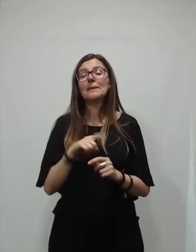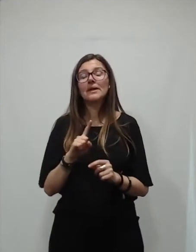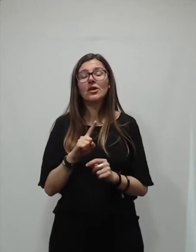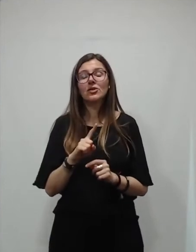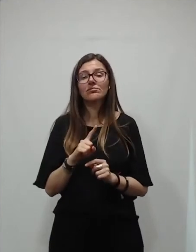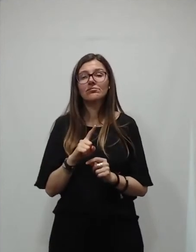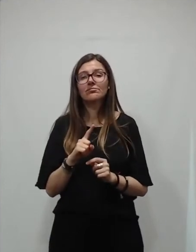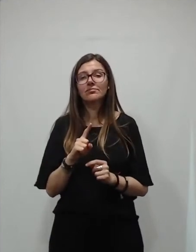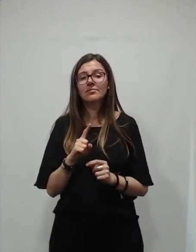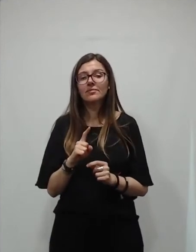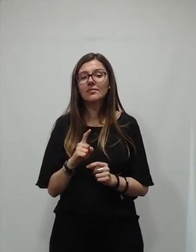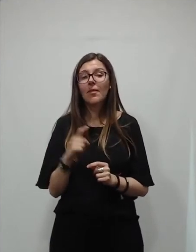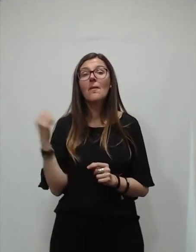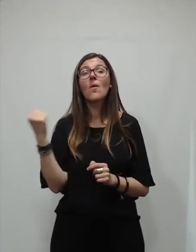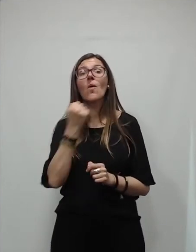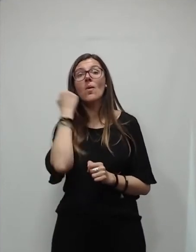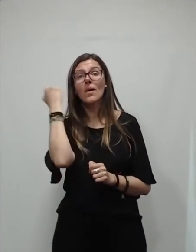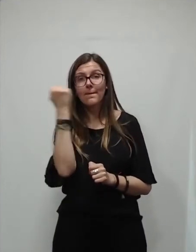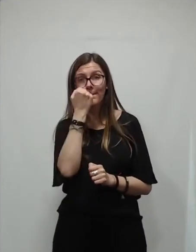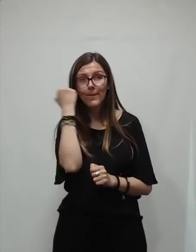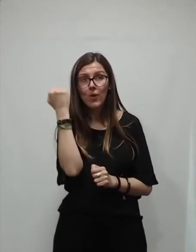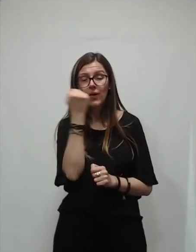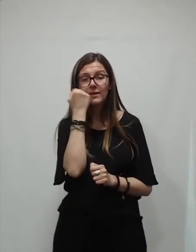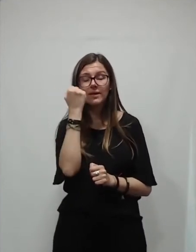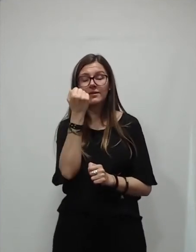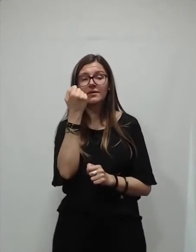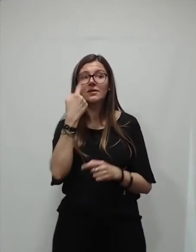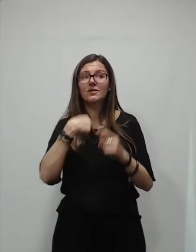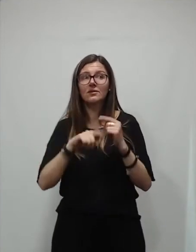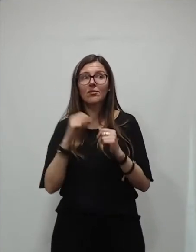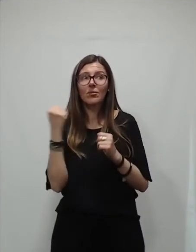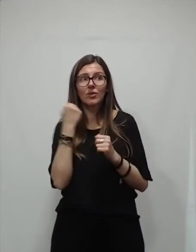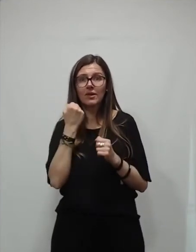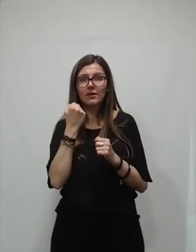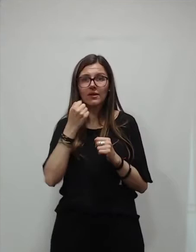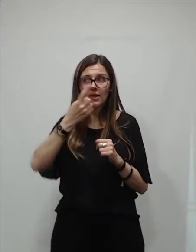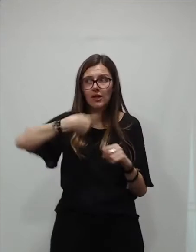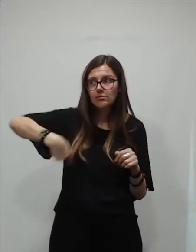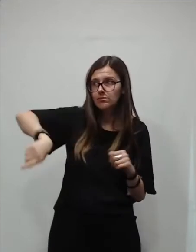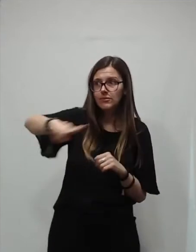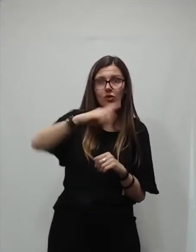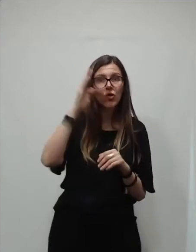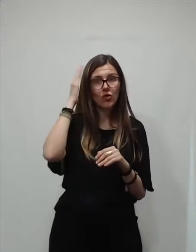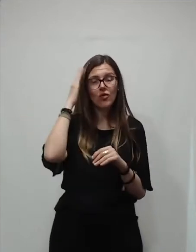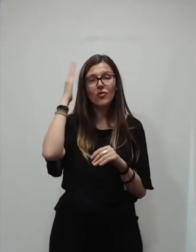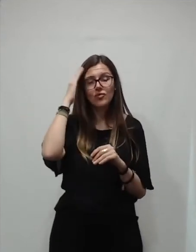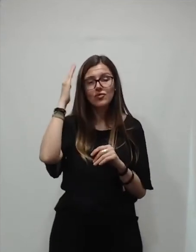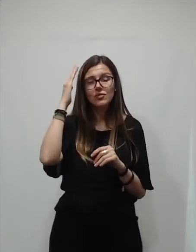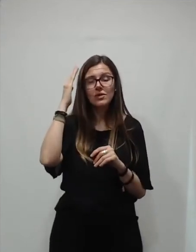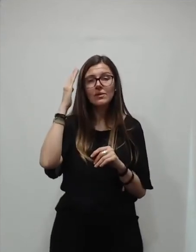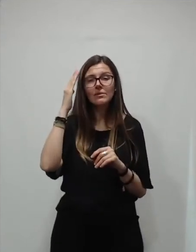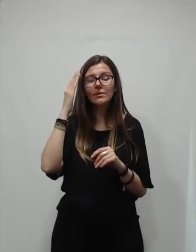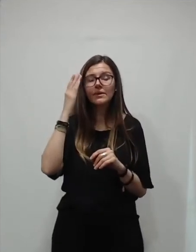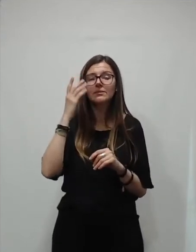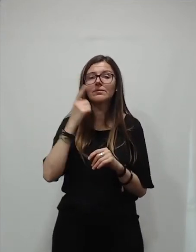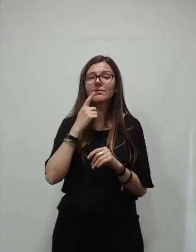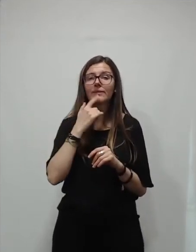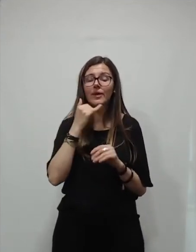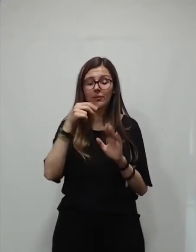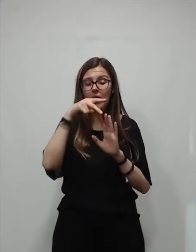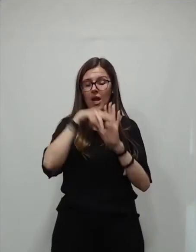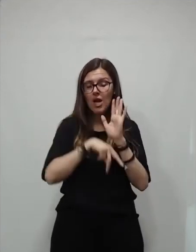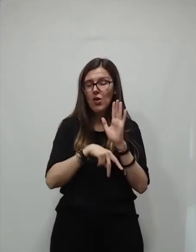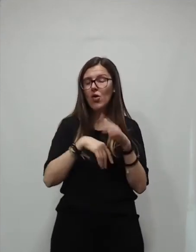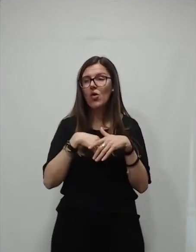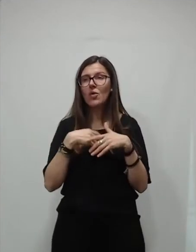normas sobre la aplicación y la ejecución de penas y de medidas de seguridad. De hecho, no quiero pecar de exegético, pero hay un